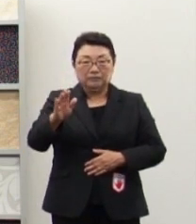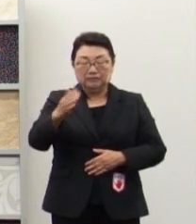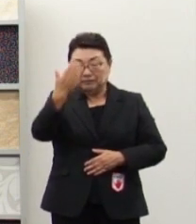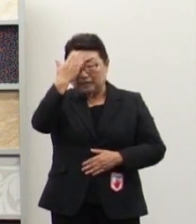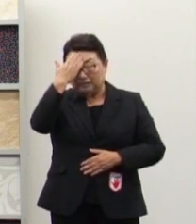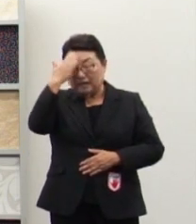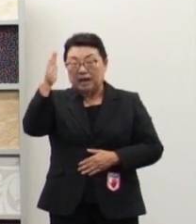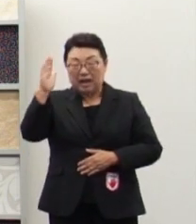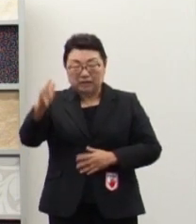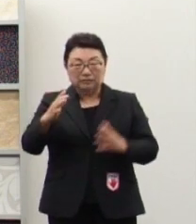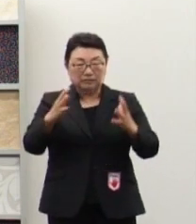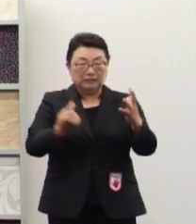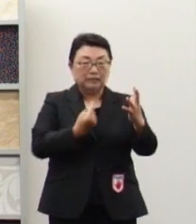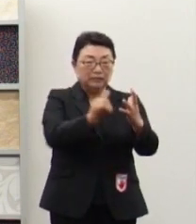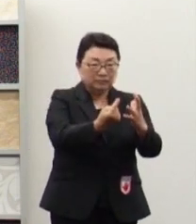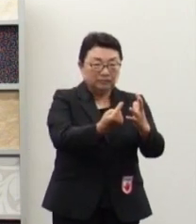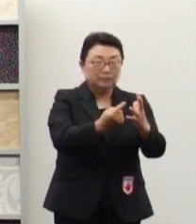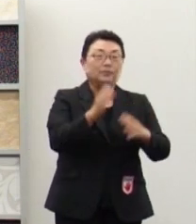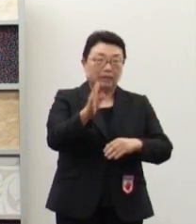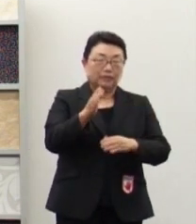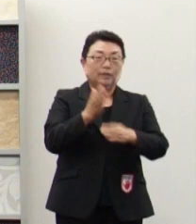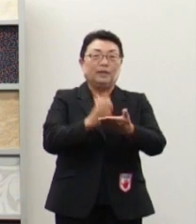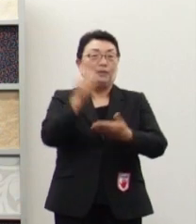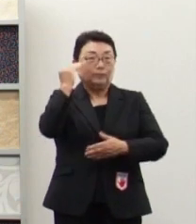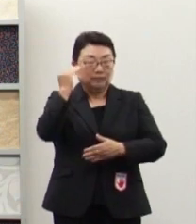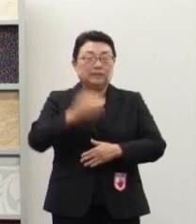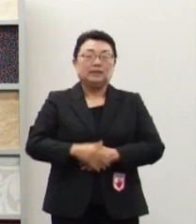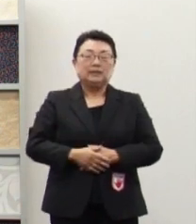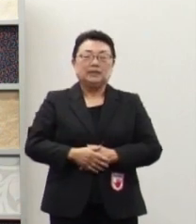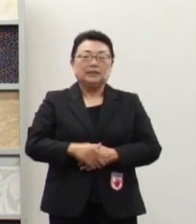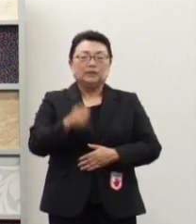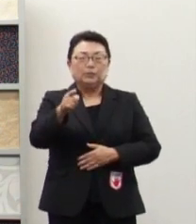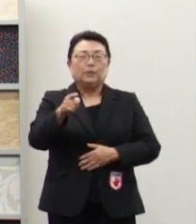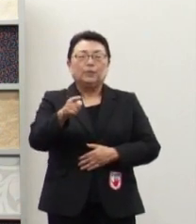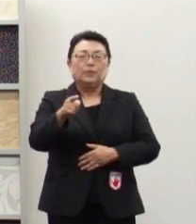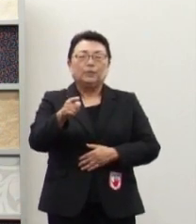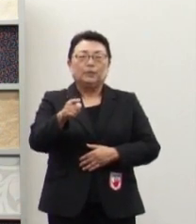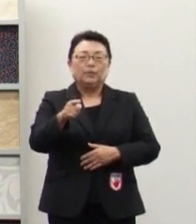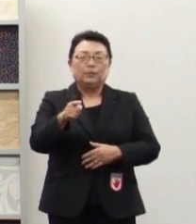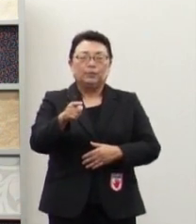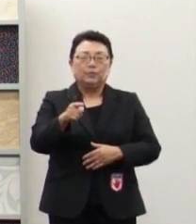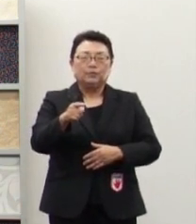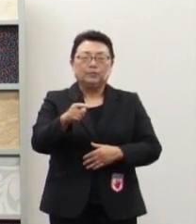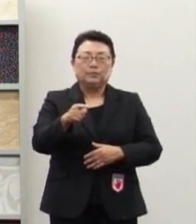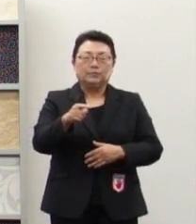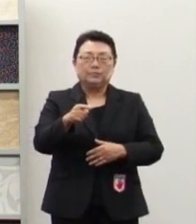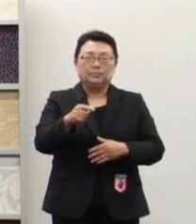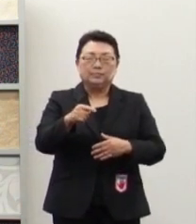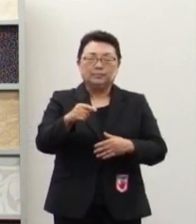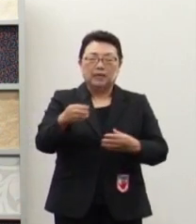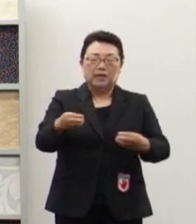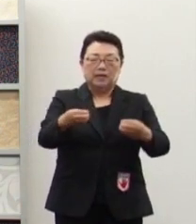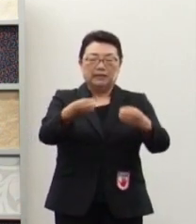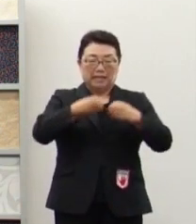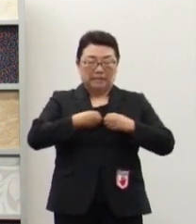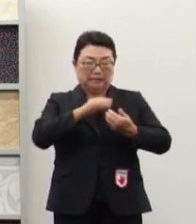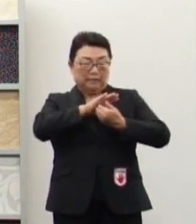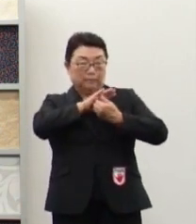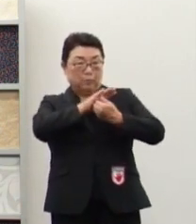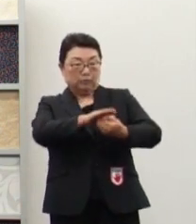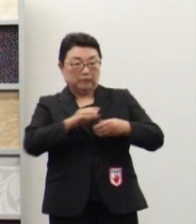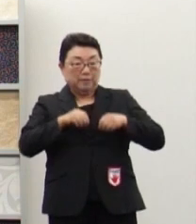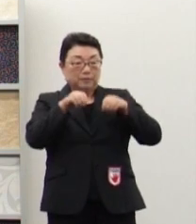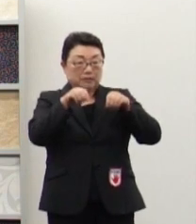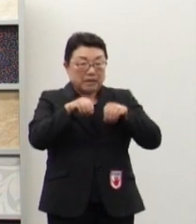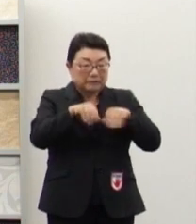に行かれるとか、そういう必要最小限の、要は感染防止対策上の、